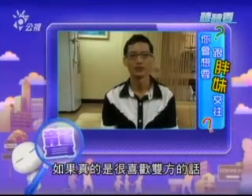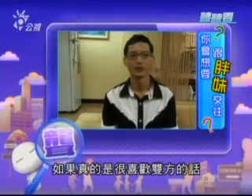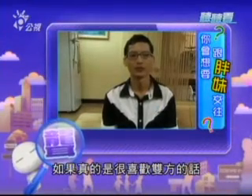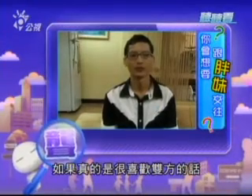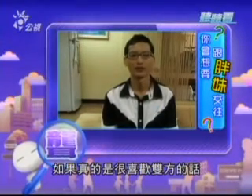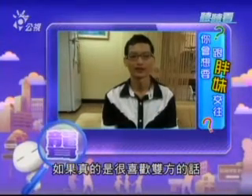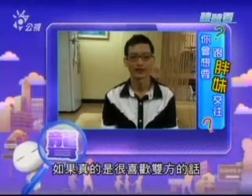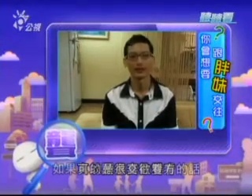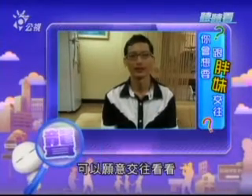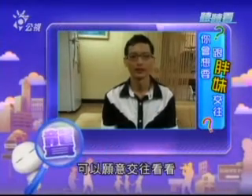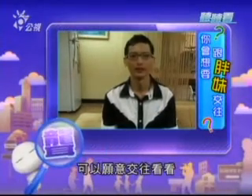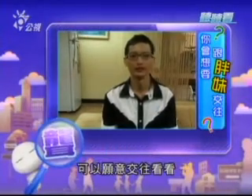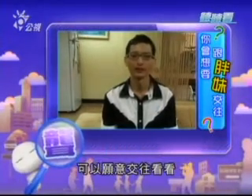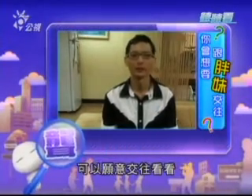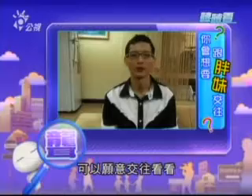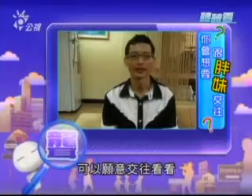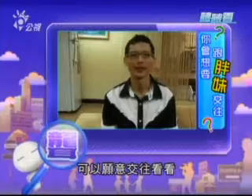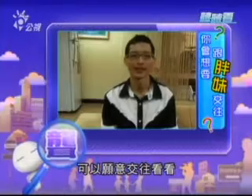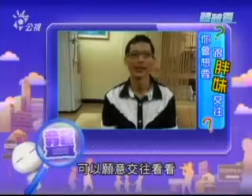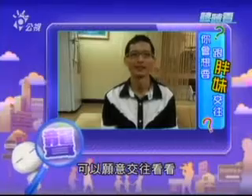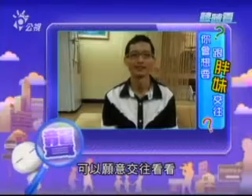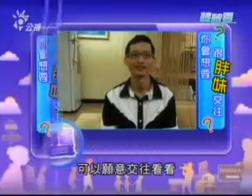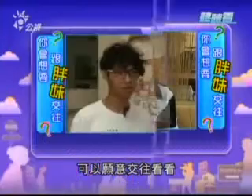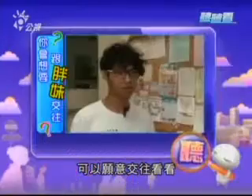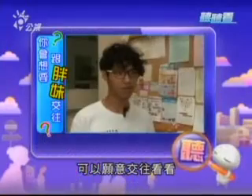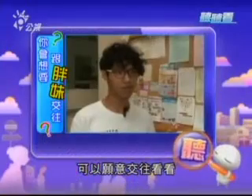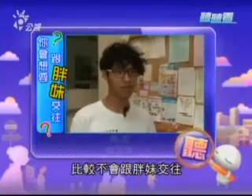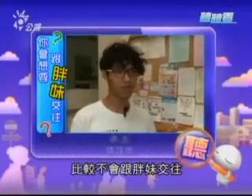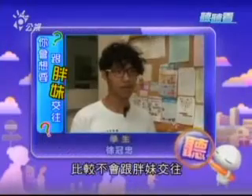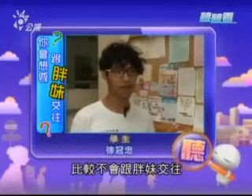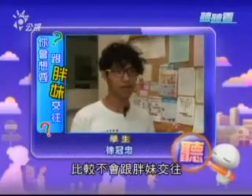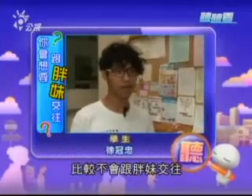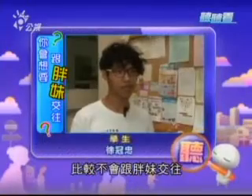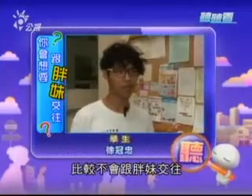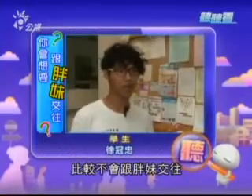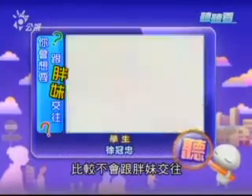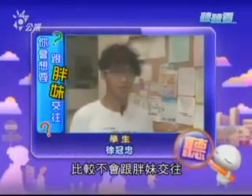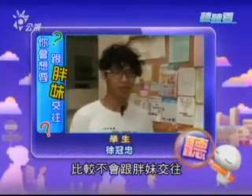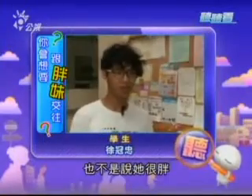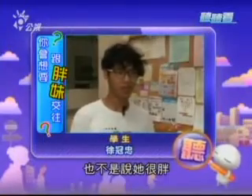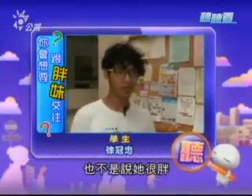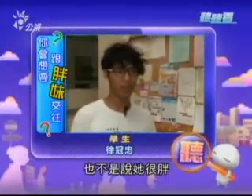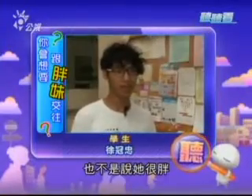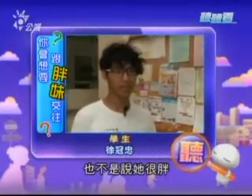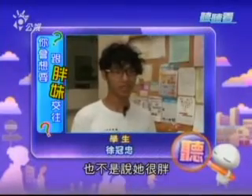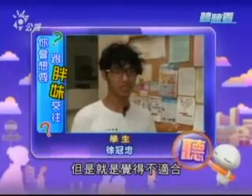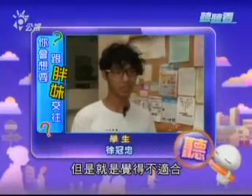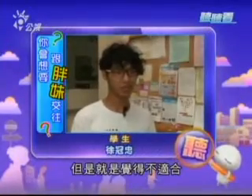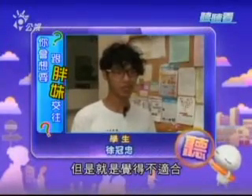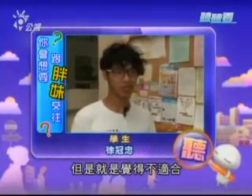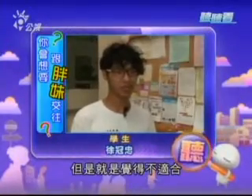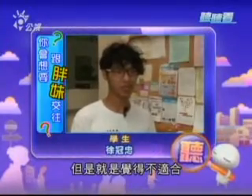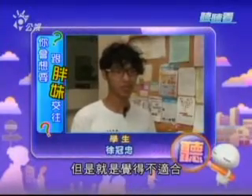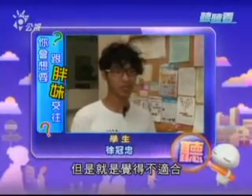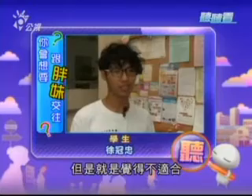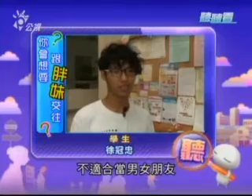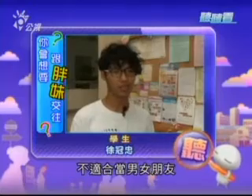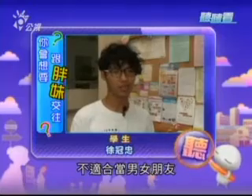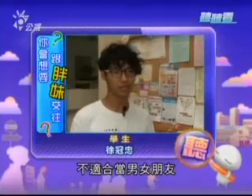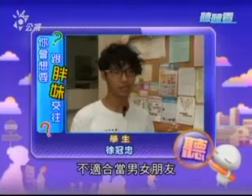话，可以愿意交往看看。 我就不会跟胖妹交往，也不是说她很胖，但是就是觉得不适合